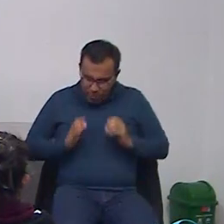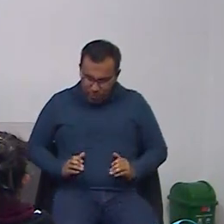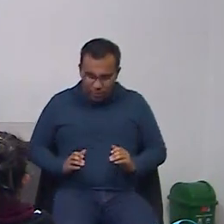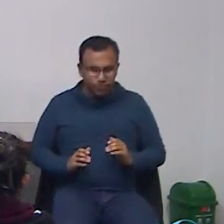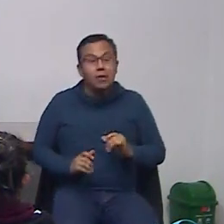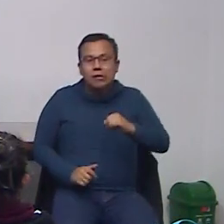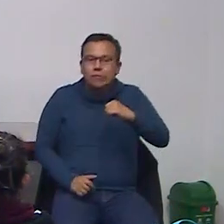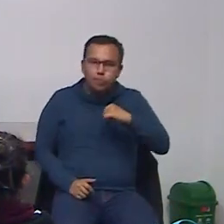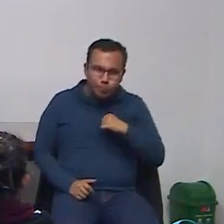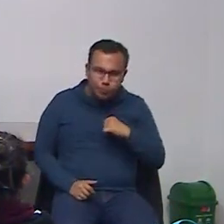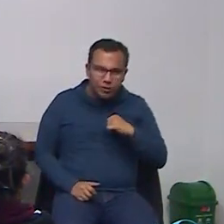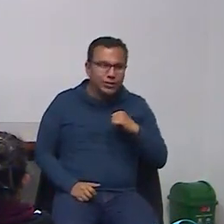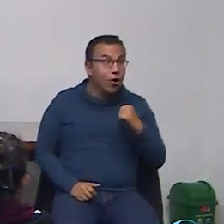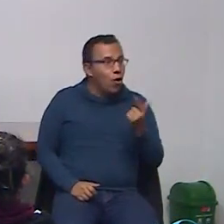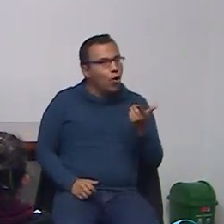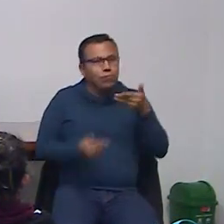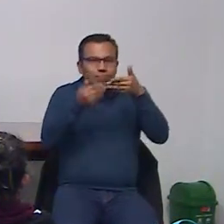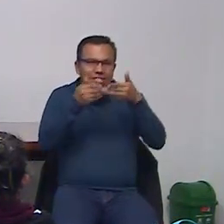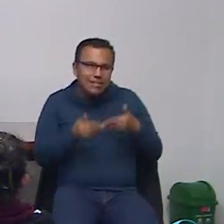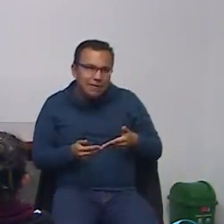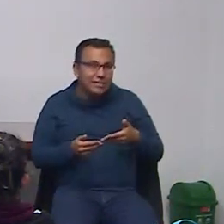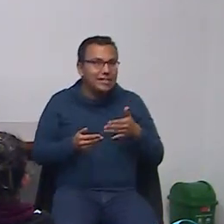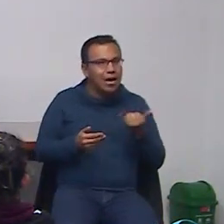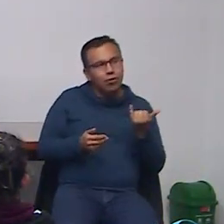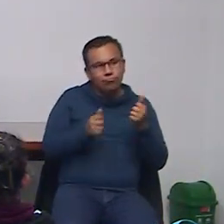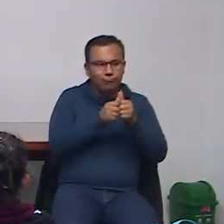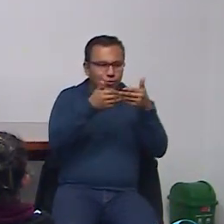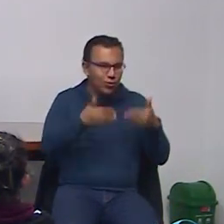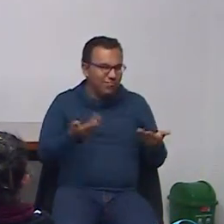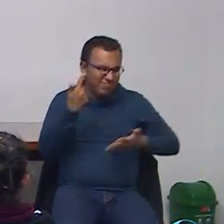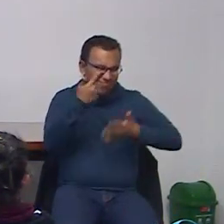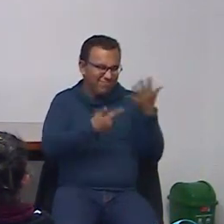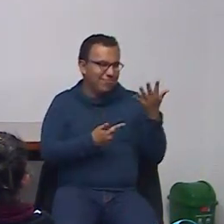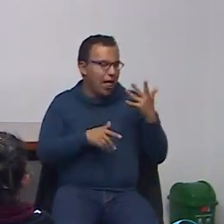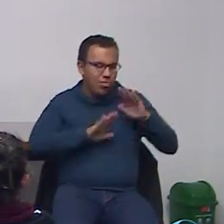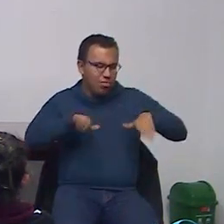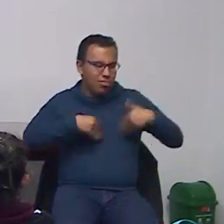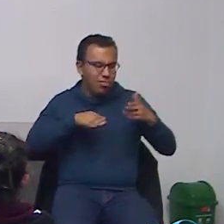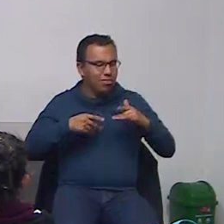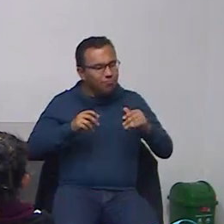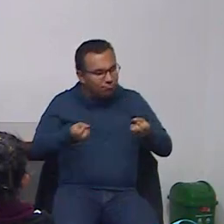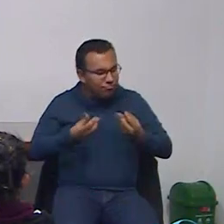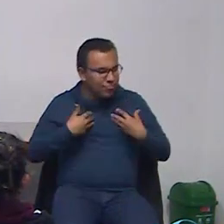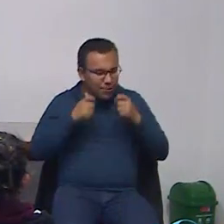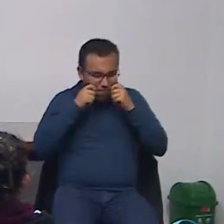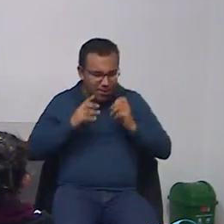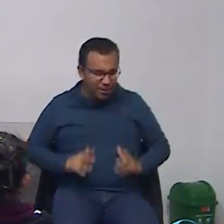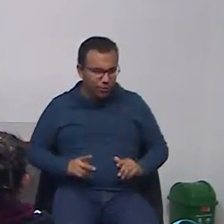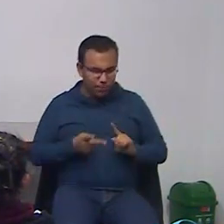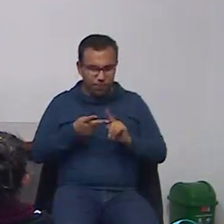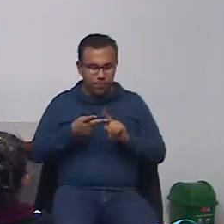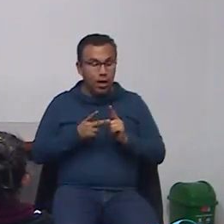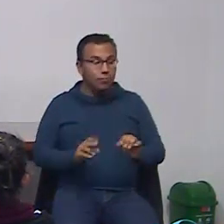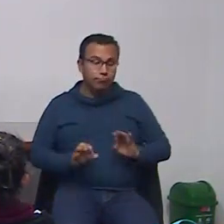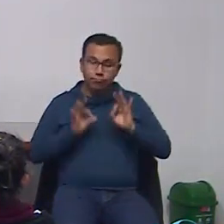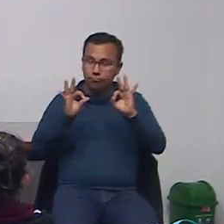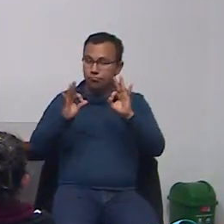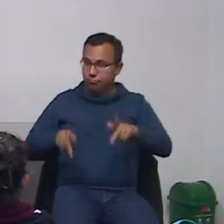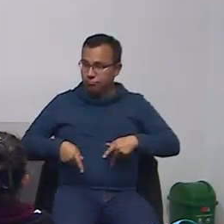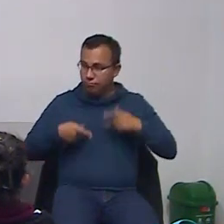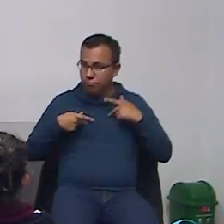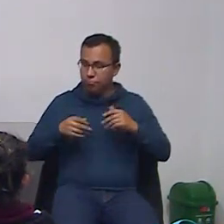tengamos o no tengamos o llamemos o no llamemos o tipifique una cantidad de cosas buscamos brindar calidad de vida ante todas las